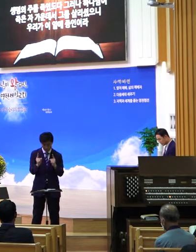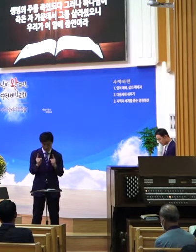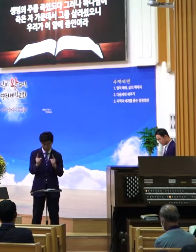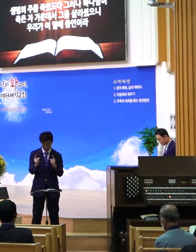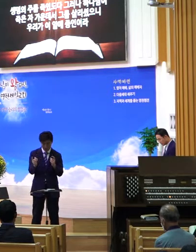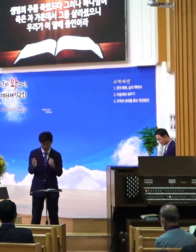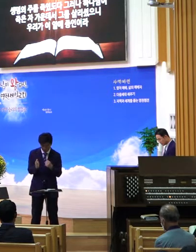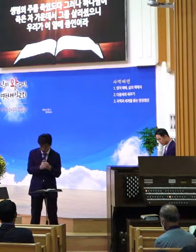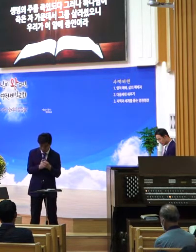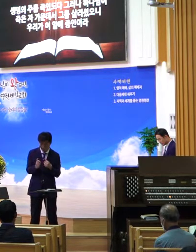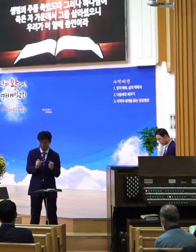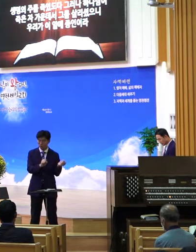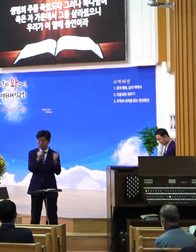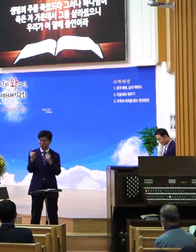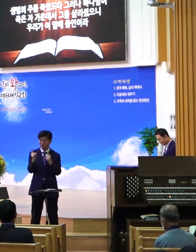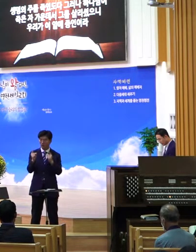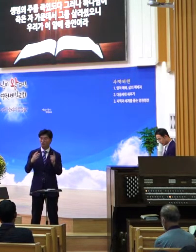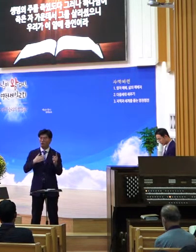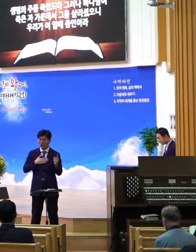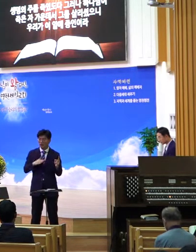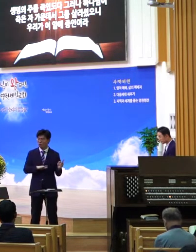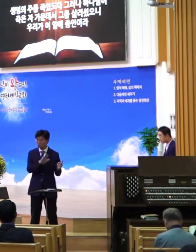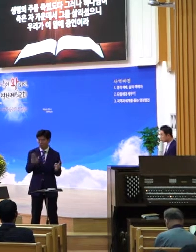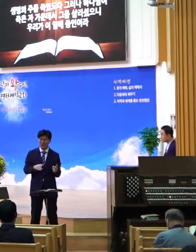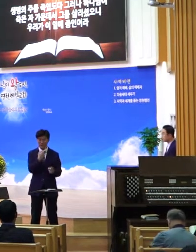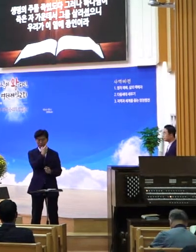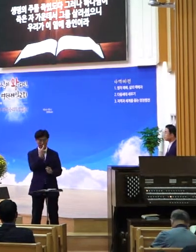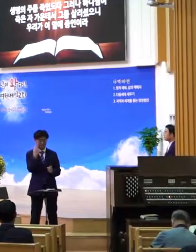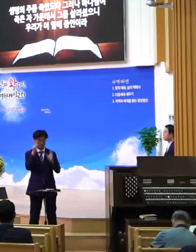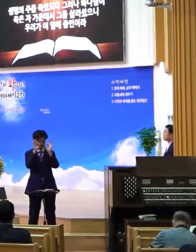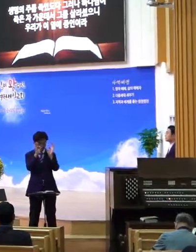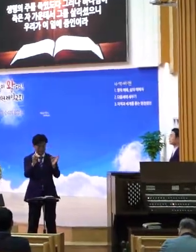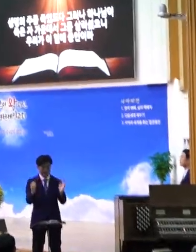이 일의 증인이라. 아멘.